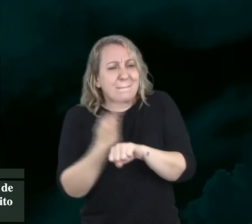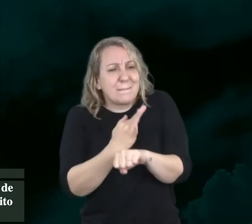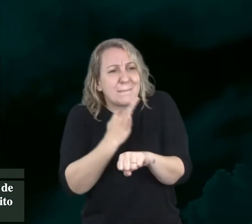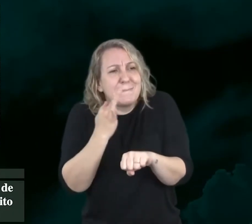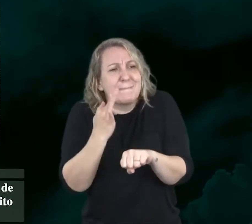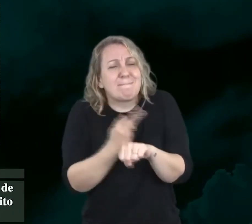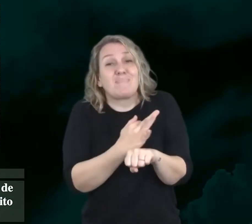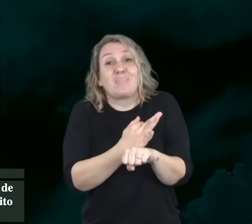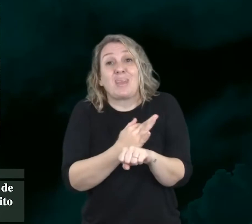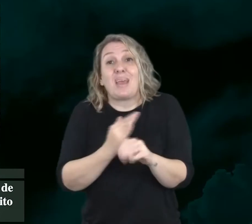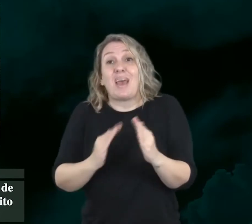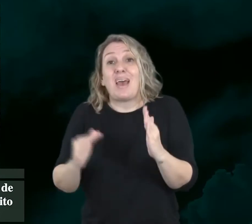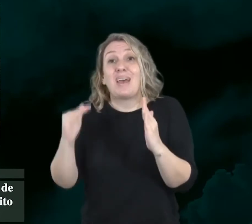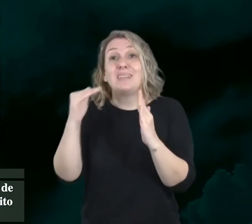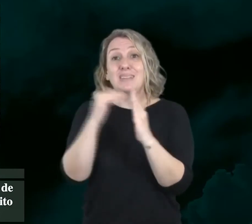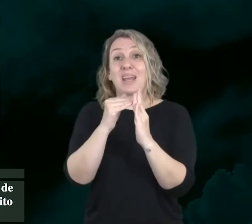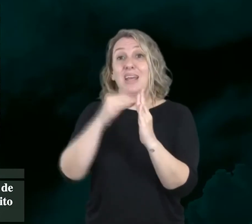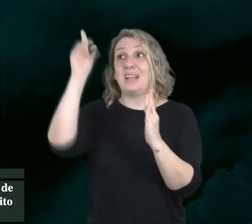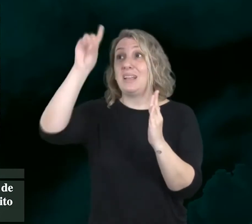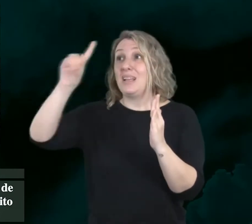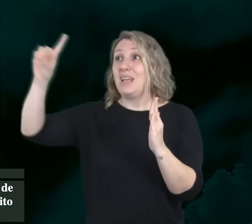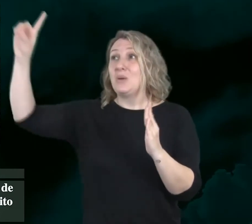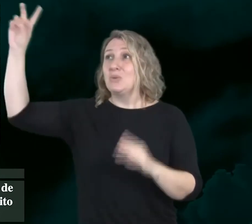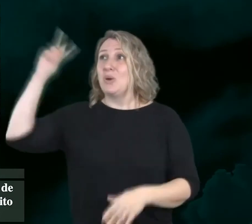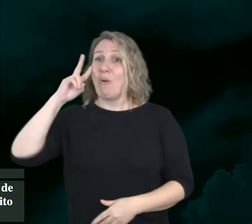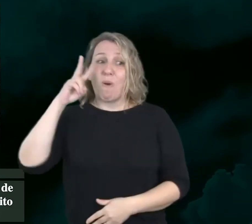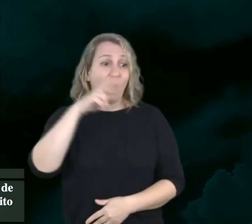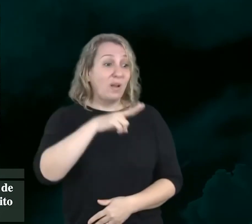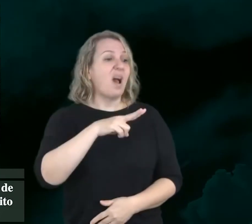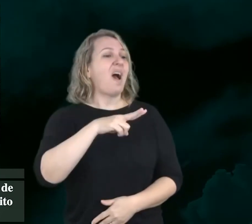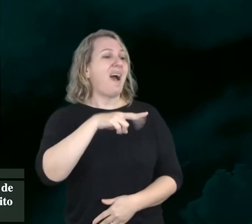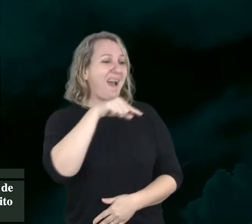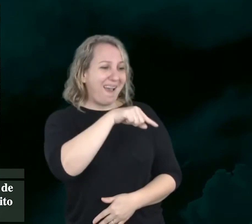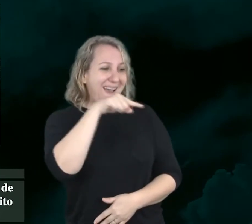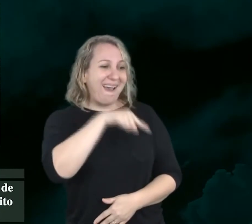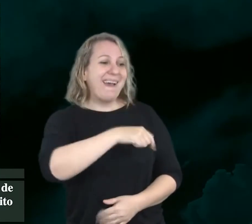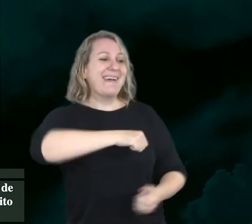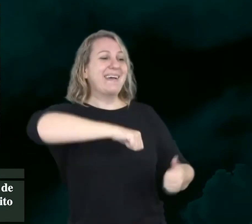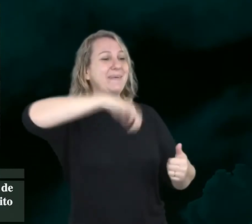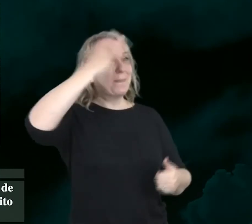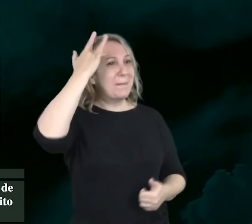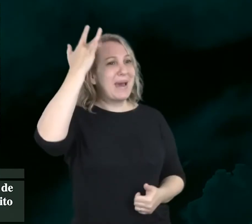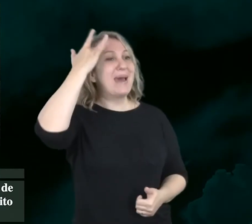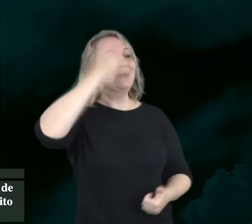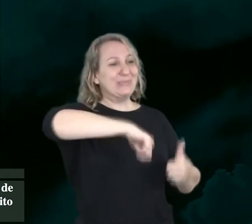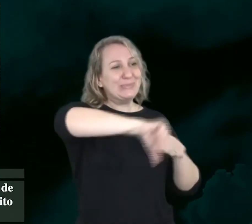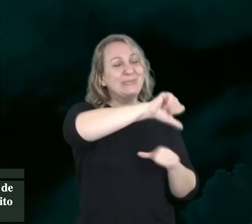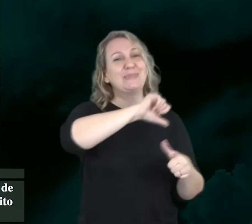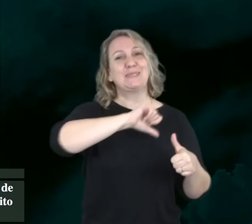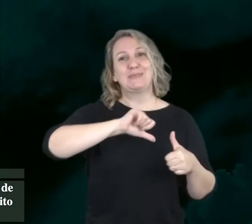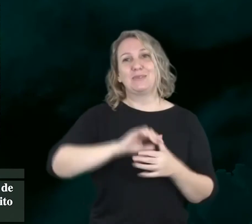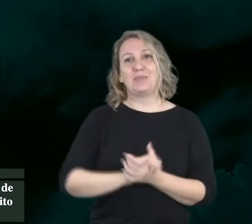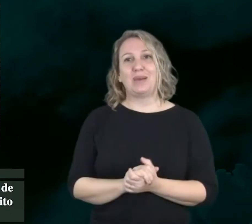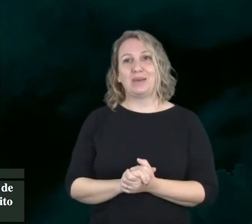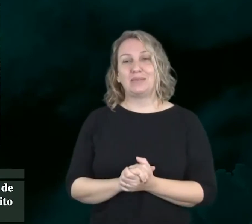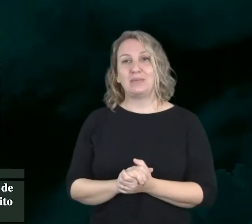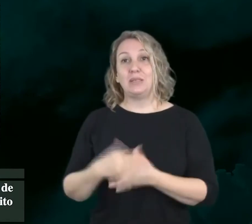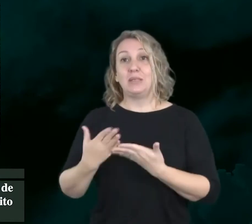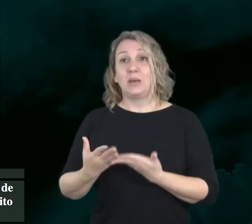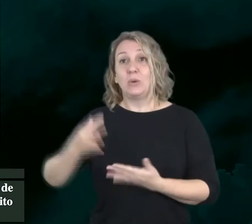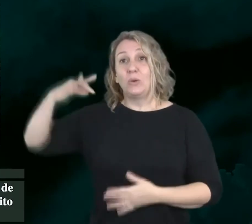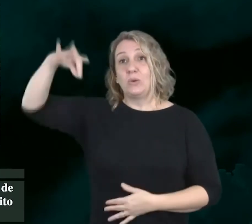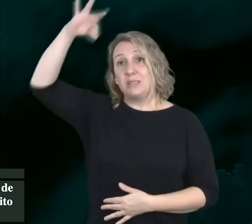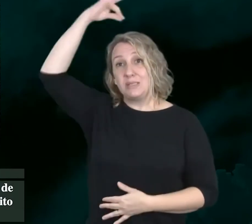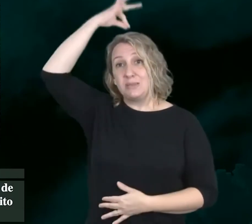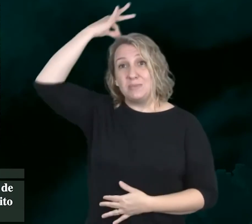e processo de esperança. E essa esperança não vai nos decepcionar, porque o Espírito Santo que